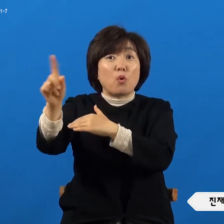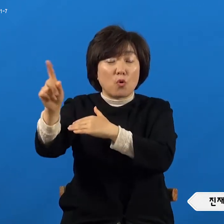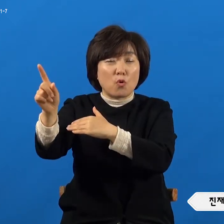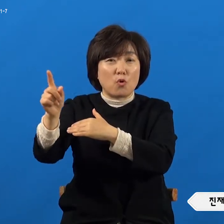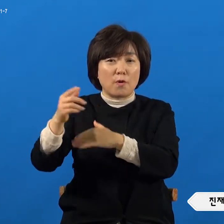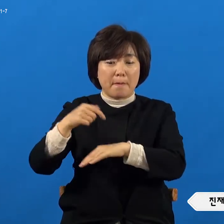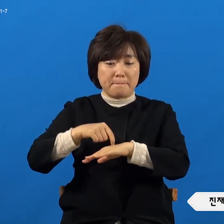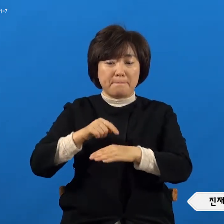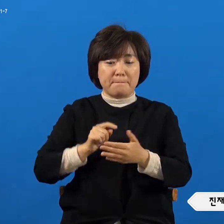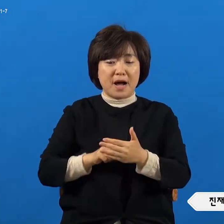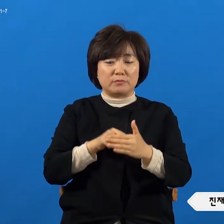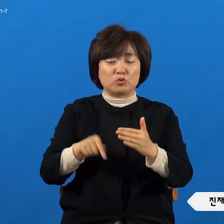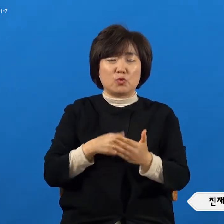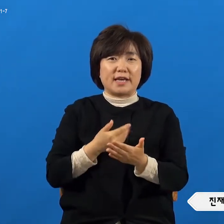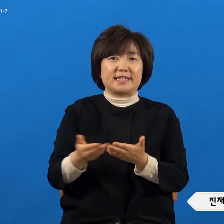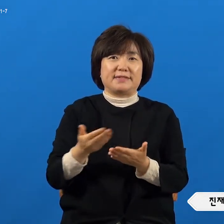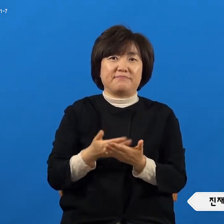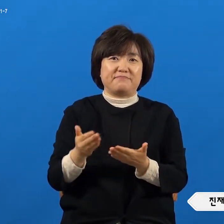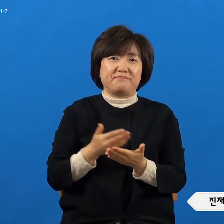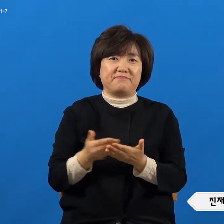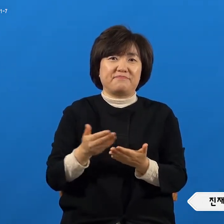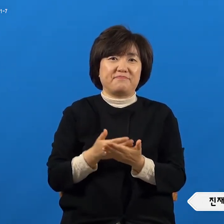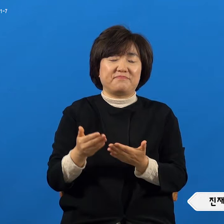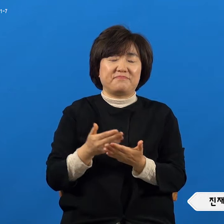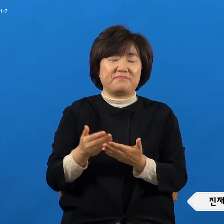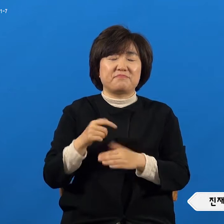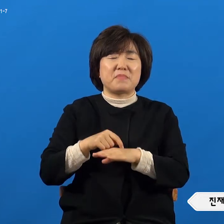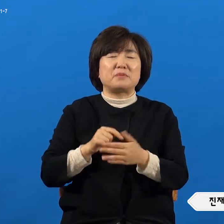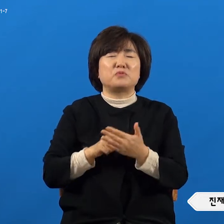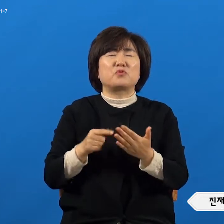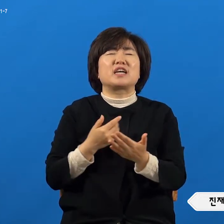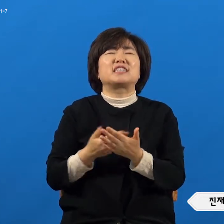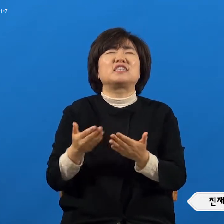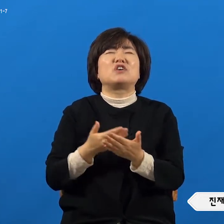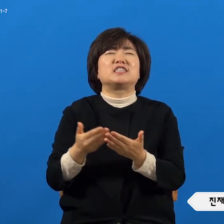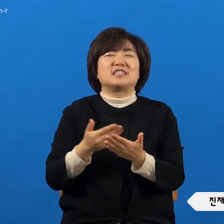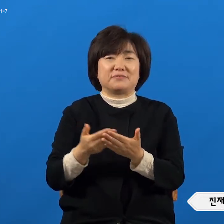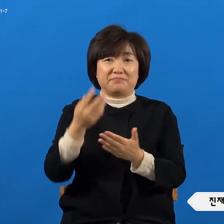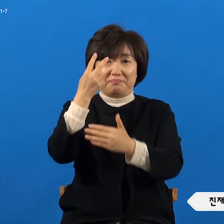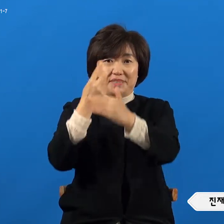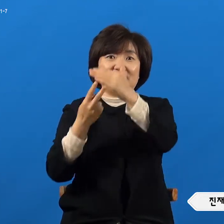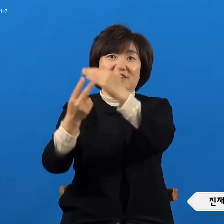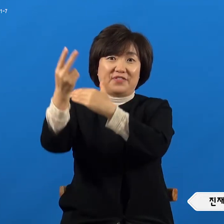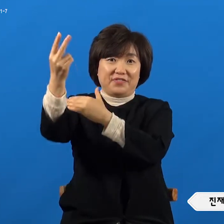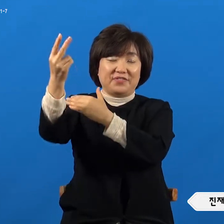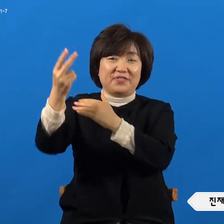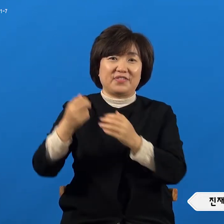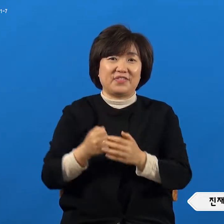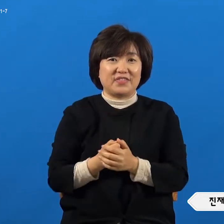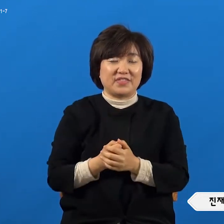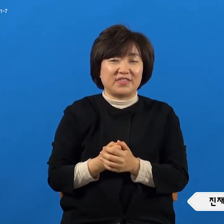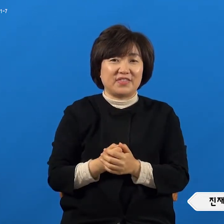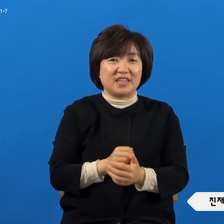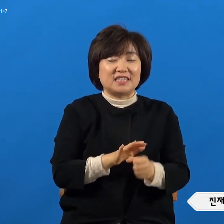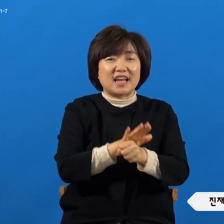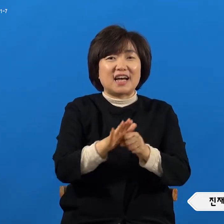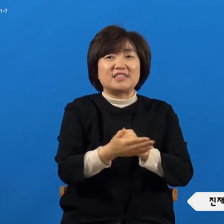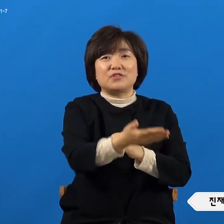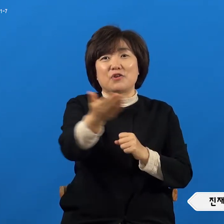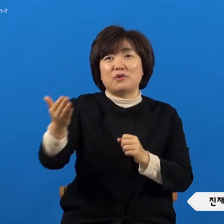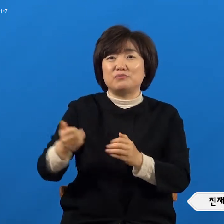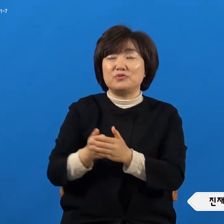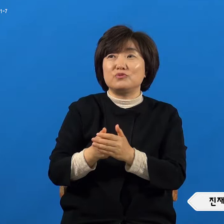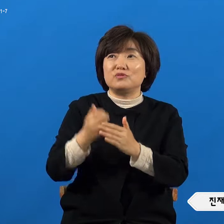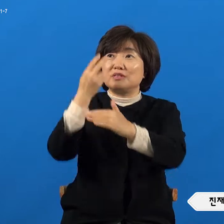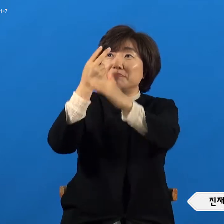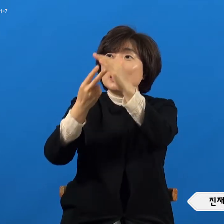마음의 그림입니다. 마음에 그려지는 비전. 오늘 사랑하는 여러분, 오늘 비전을 생각하면서